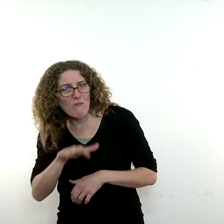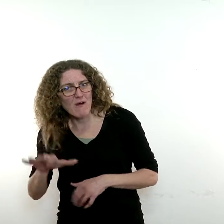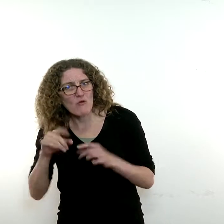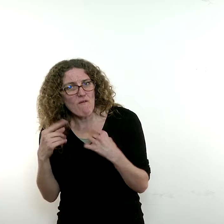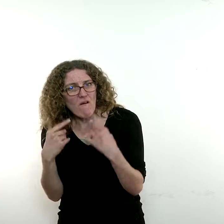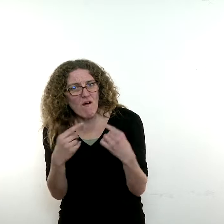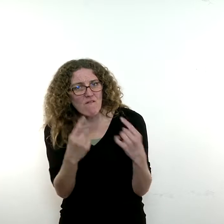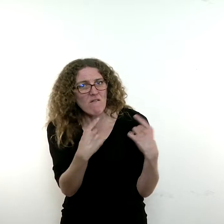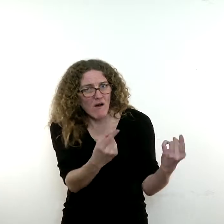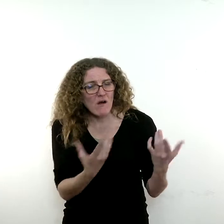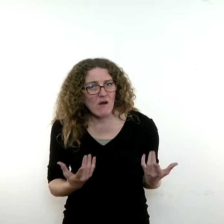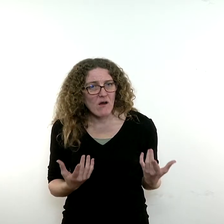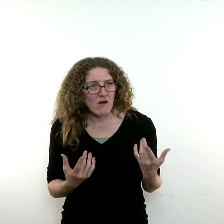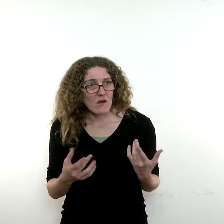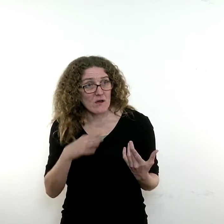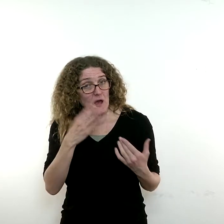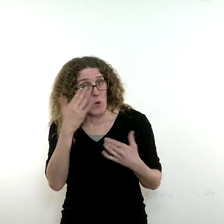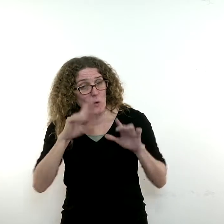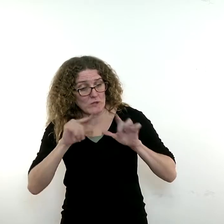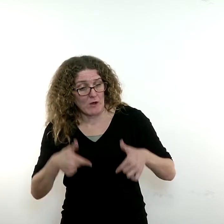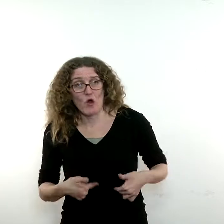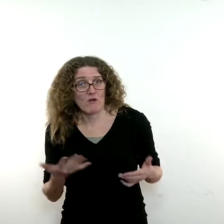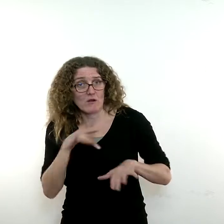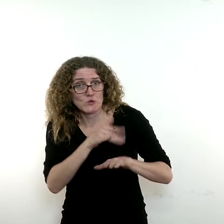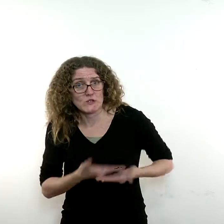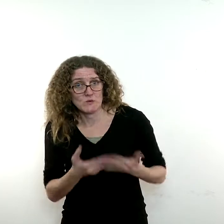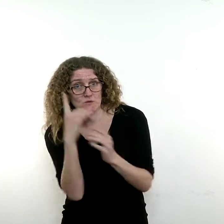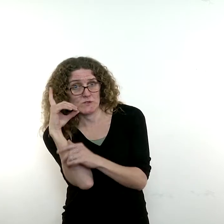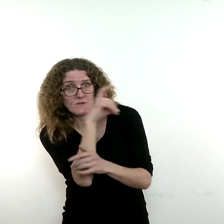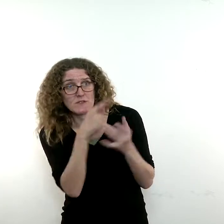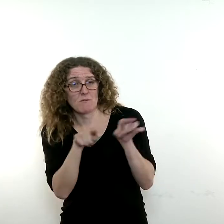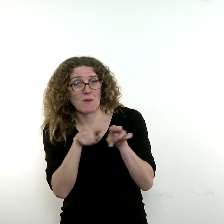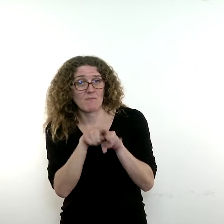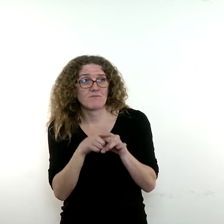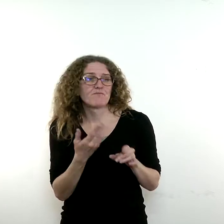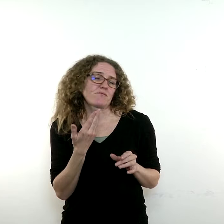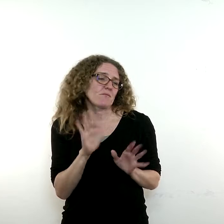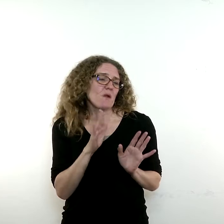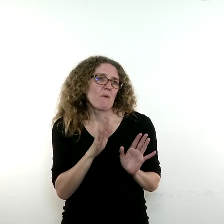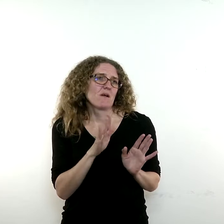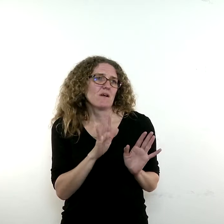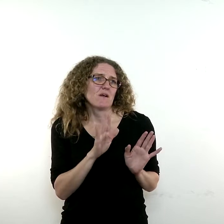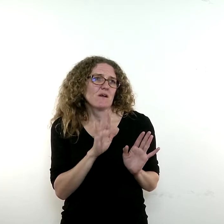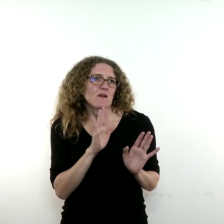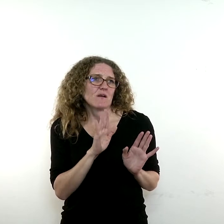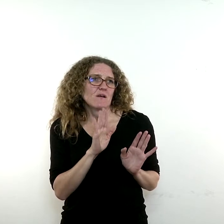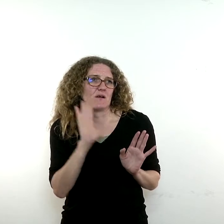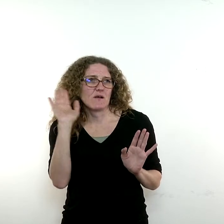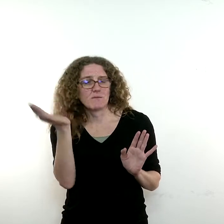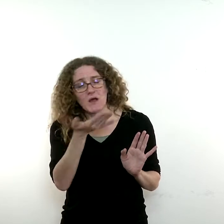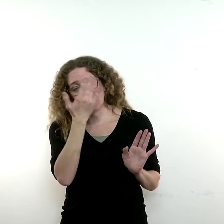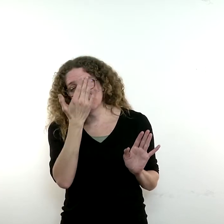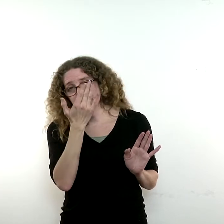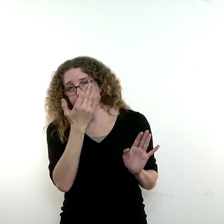Baudelaire, mais Beethoven, Voltaire et d'autres écoles où la situation est difficile. Mais votre tonalité préjuge encore.